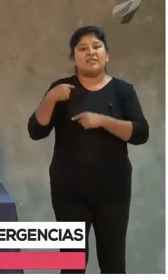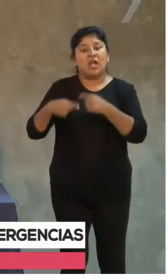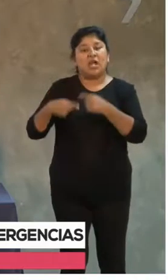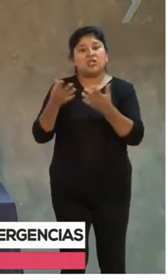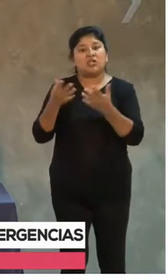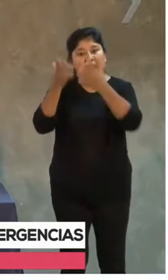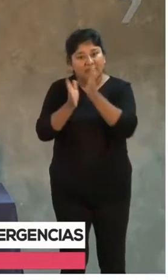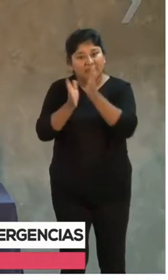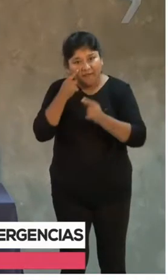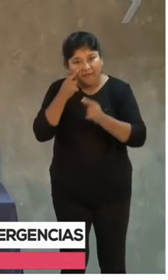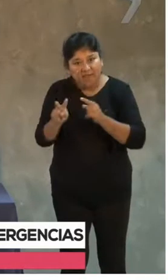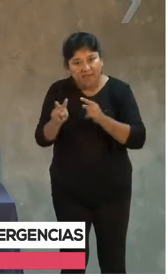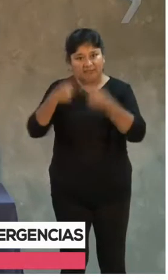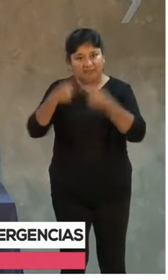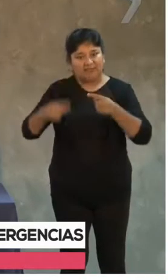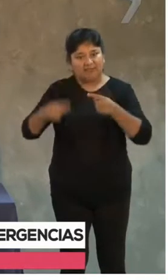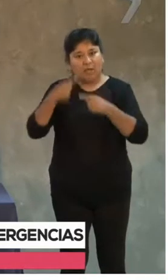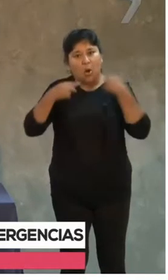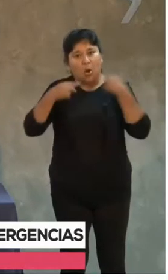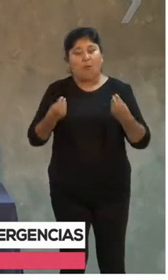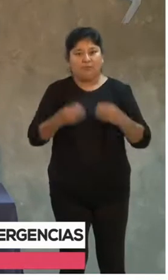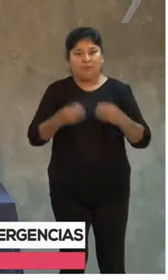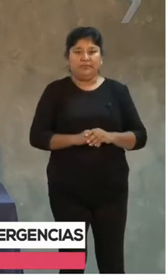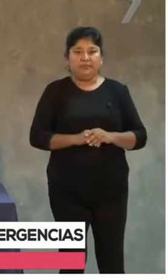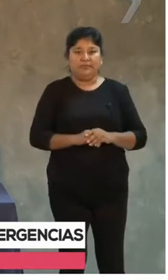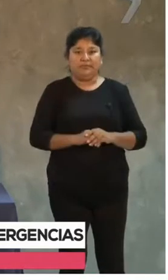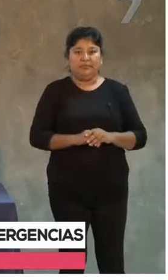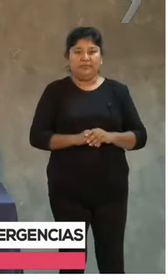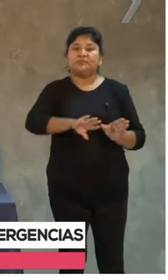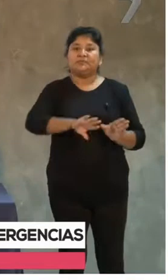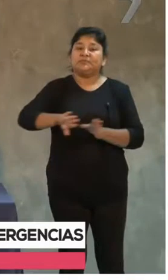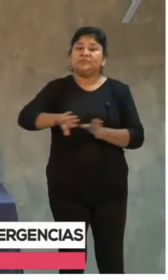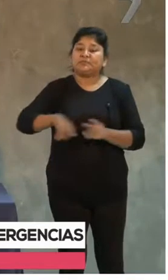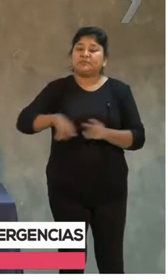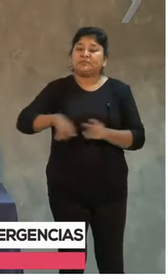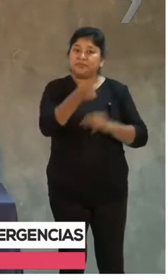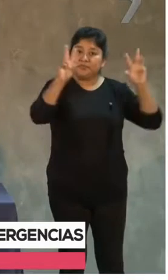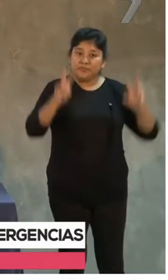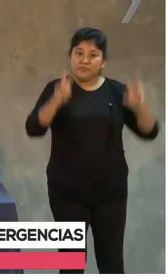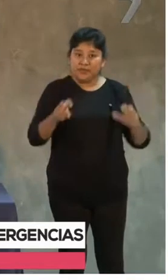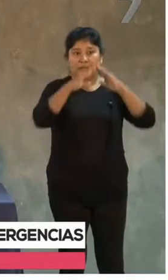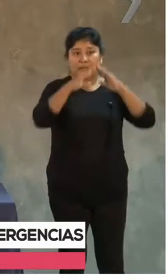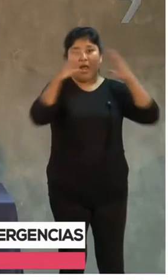Referente a la construcción del hospital de campaña, de los hospitales de campaña,